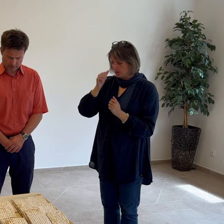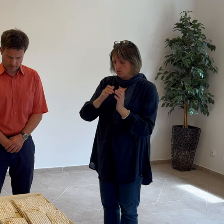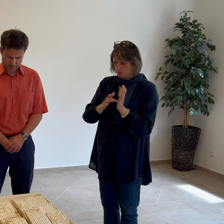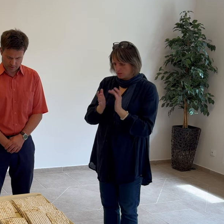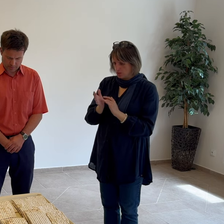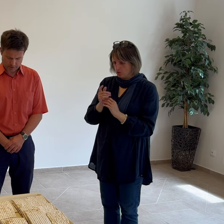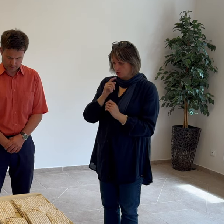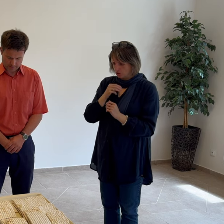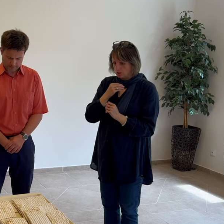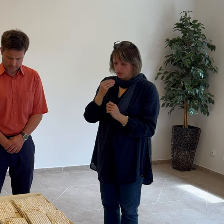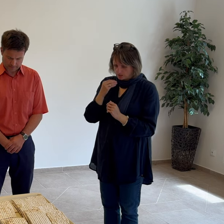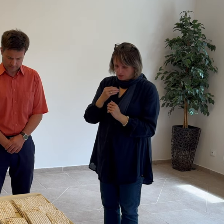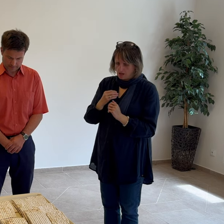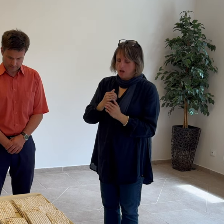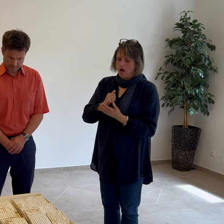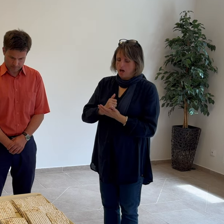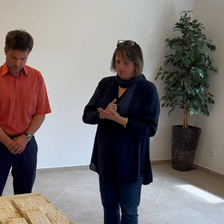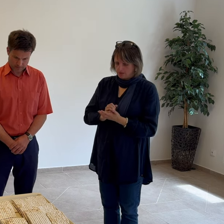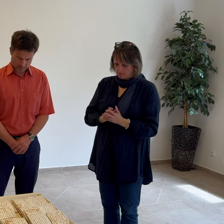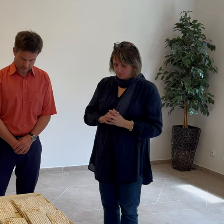Ježíše Krista amen